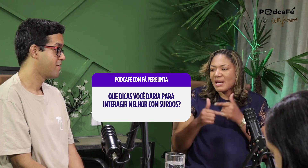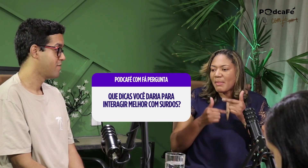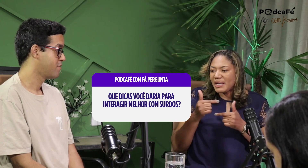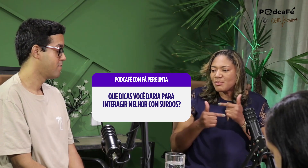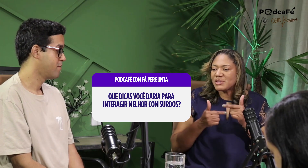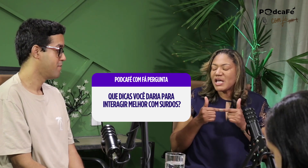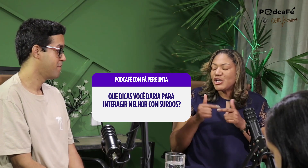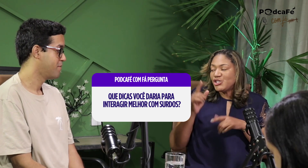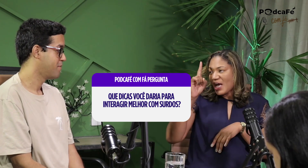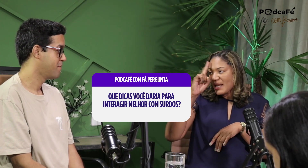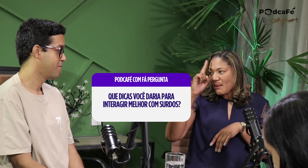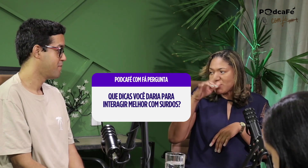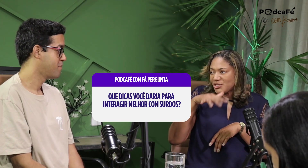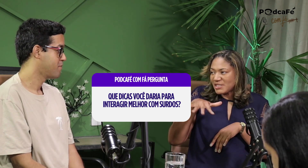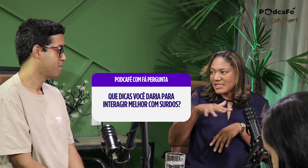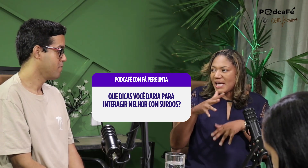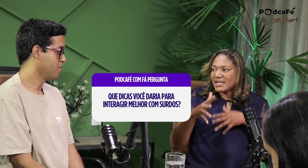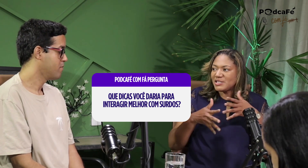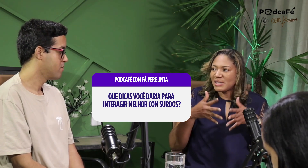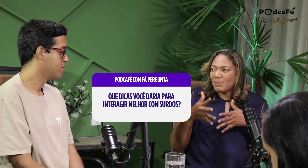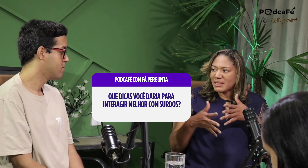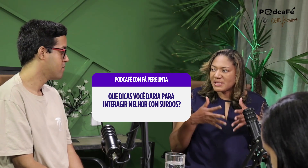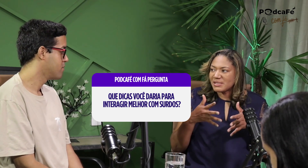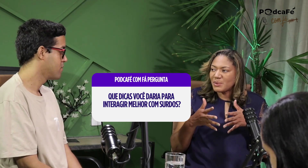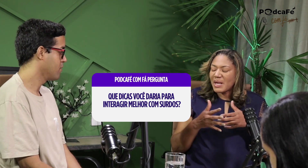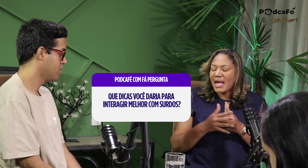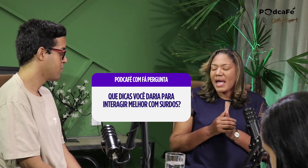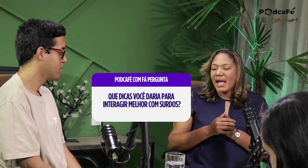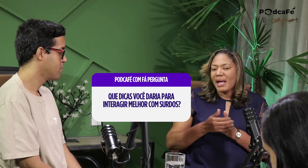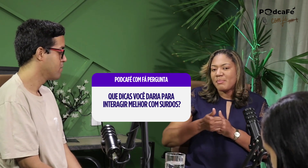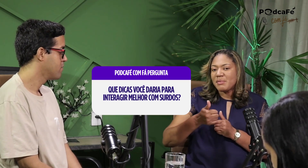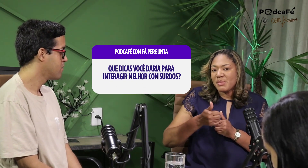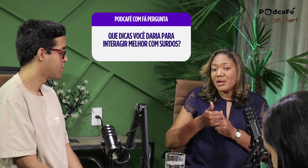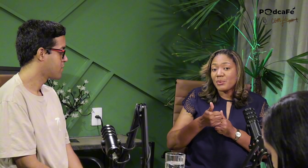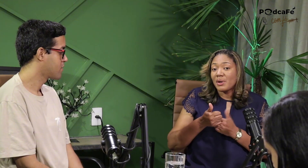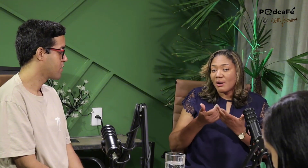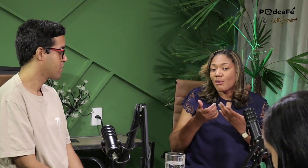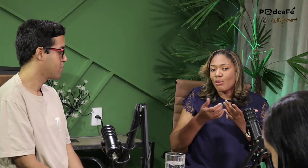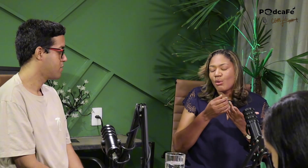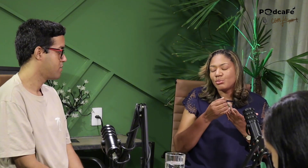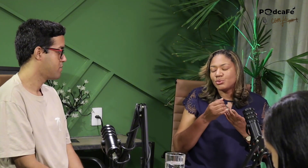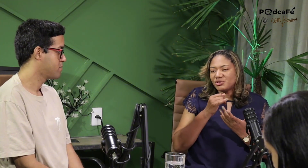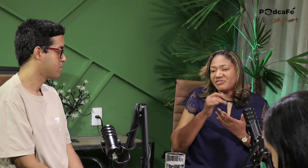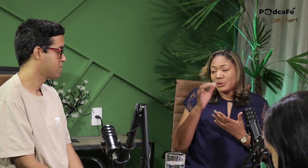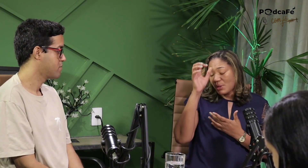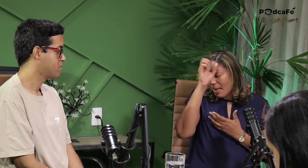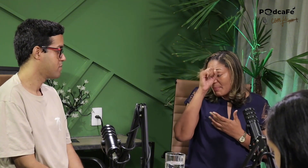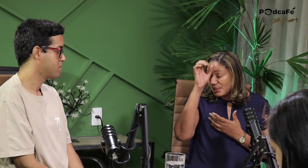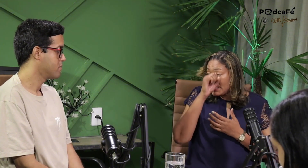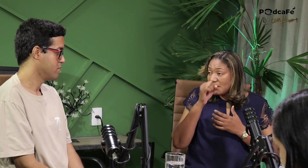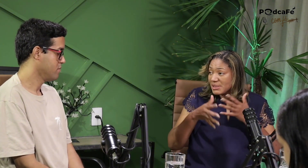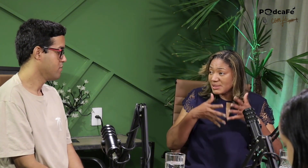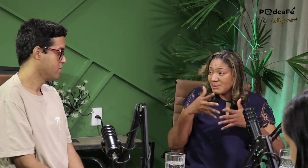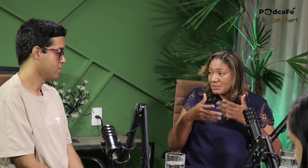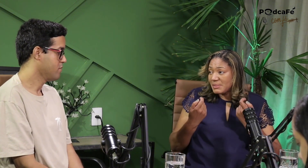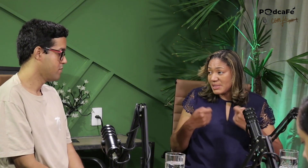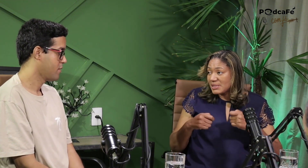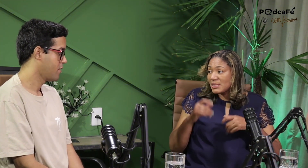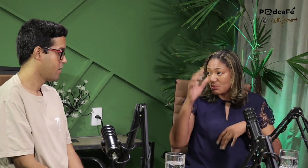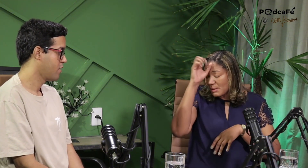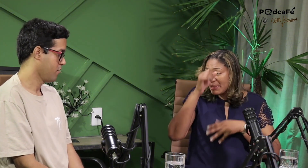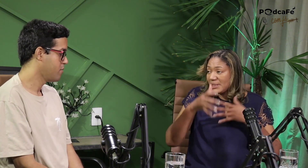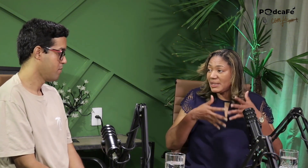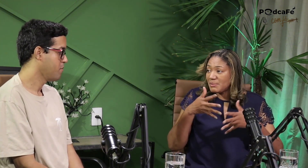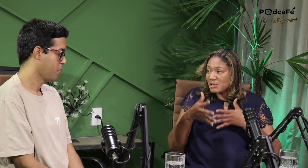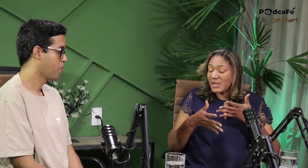nós trabalhamos diariamente nessa área de interpretação, primeiro, como o Johnny falou, aprender Libras.